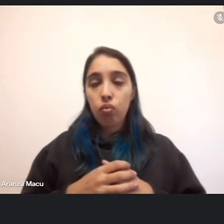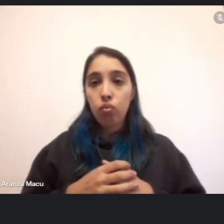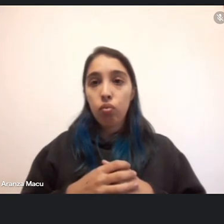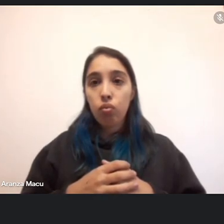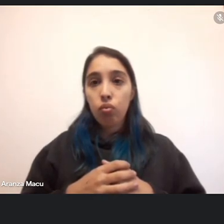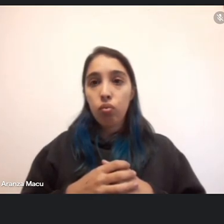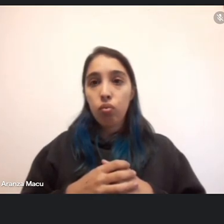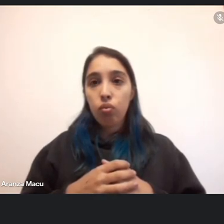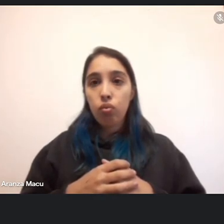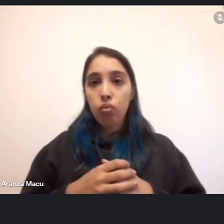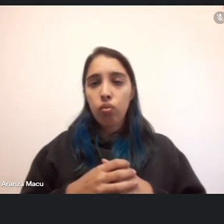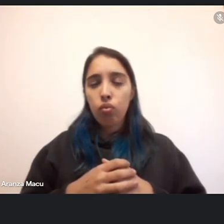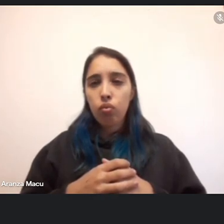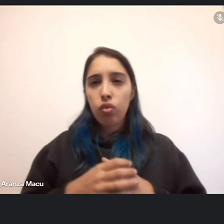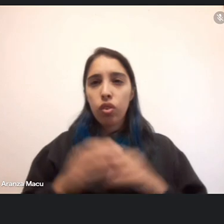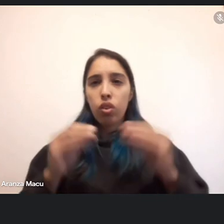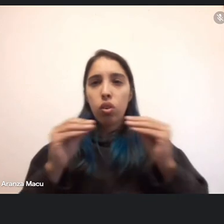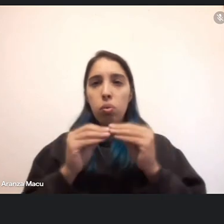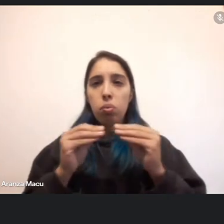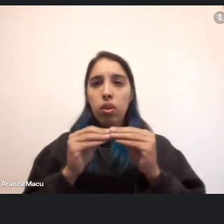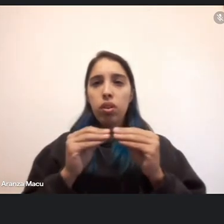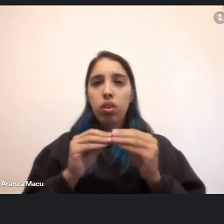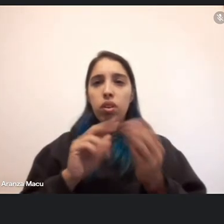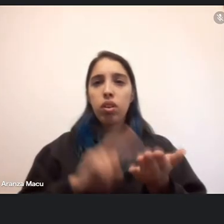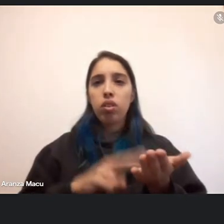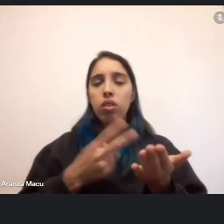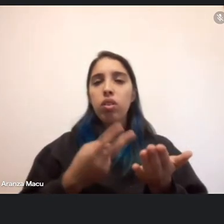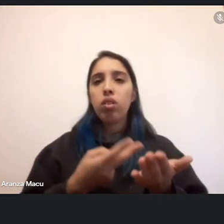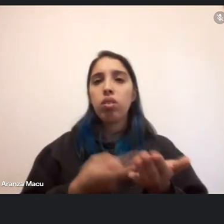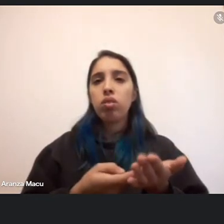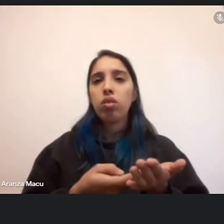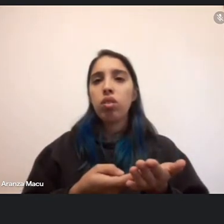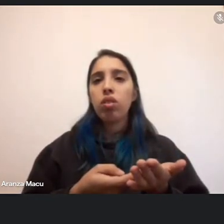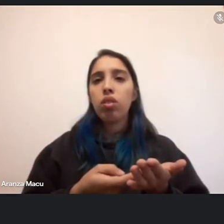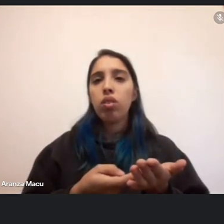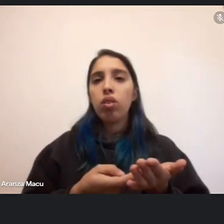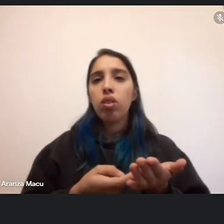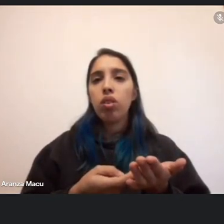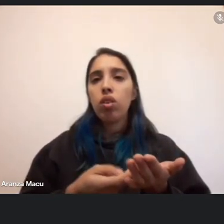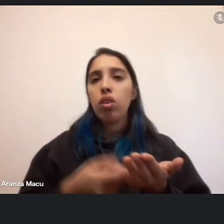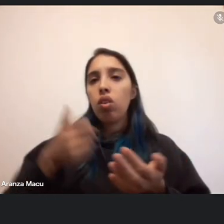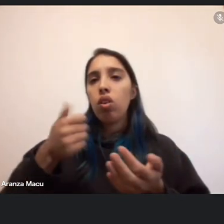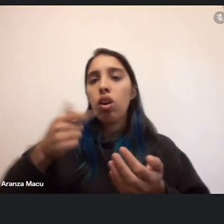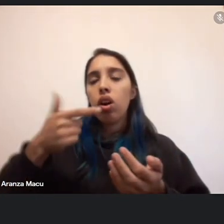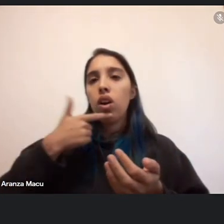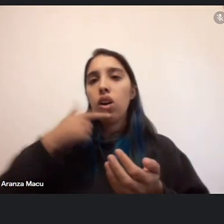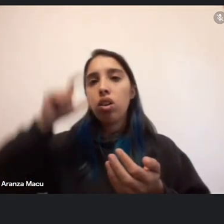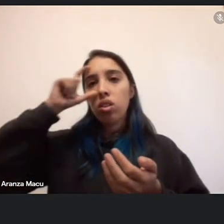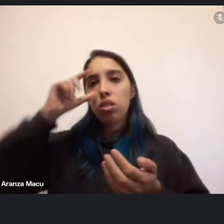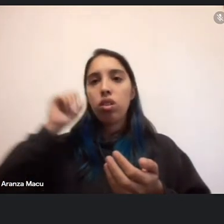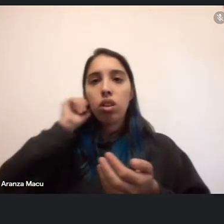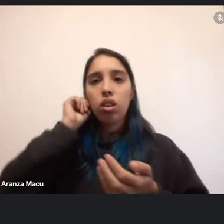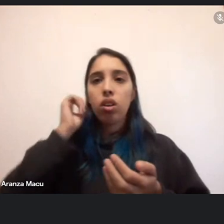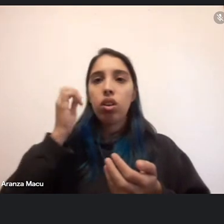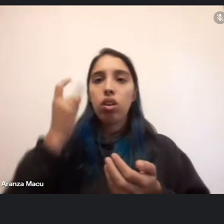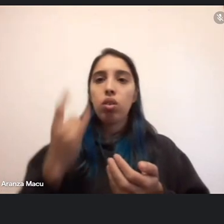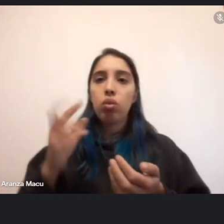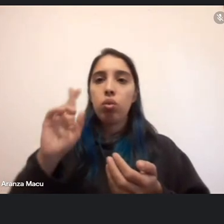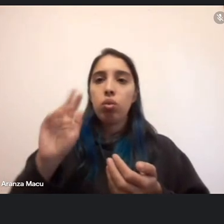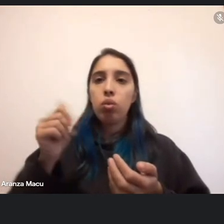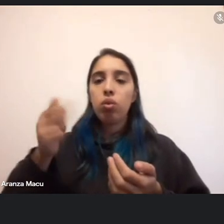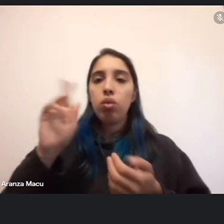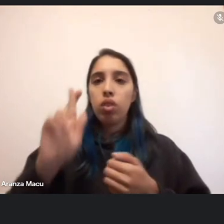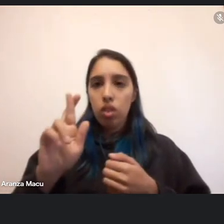Asegurando sería, profe. En vez de asegurando sería asegurar, ¿sí? Asegurar. ¿Qué? Le